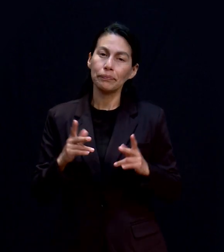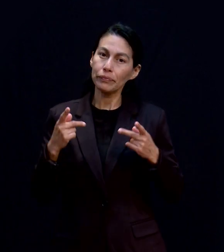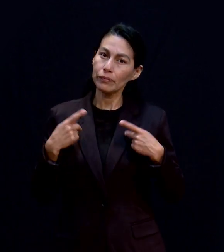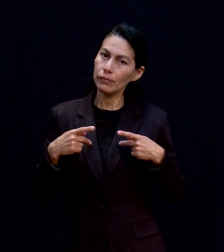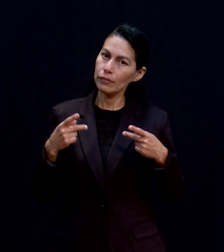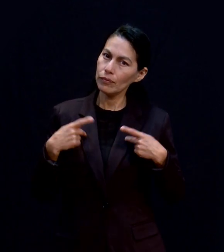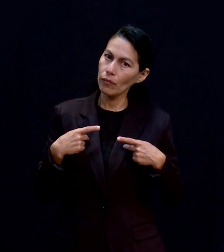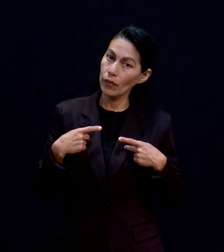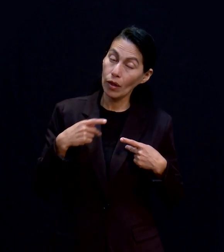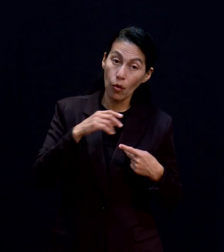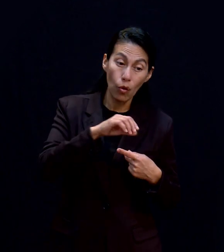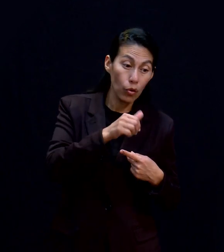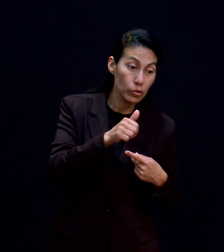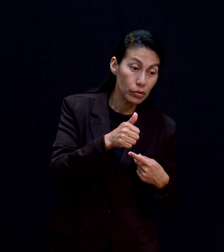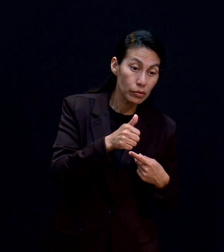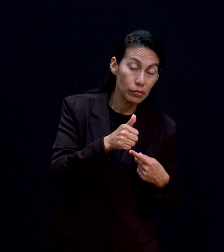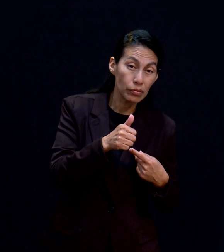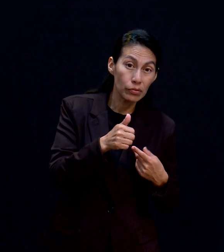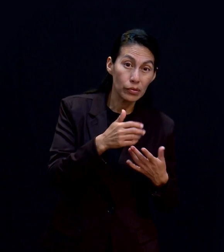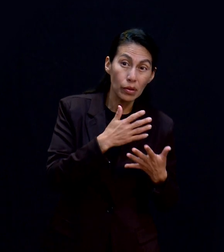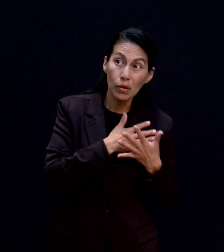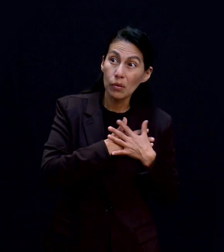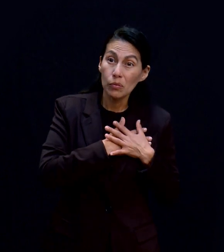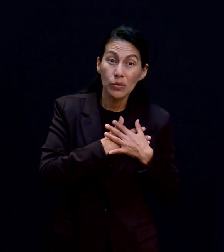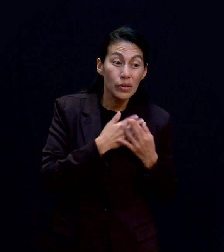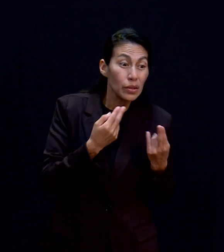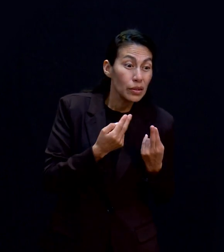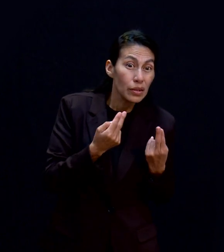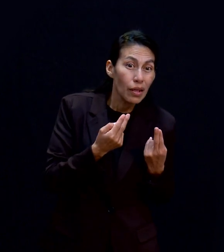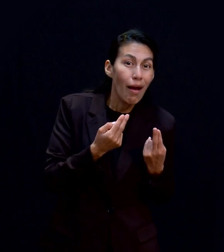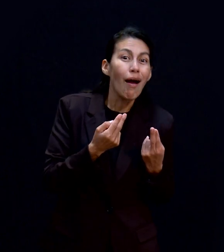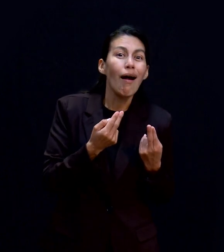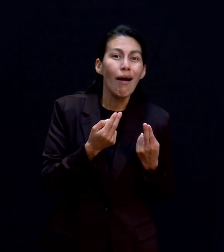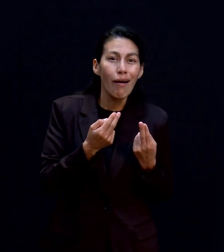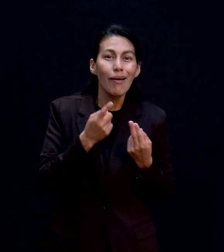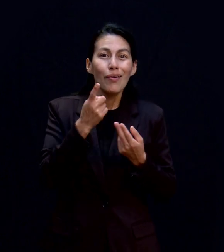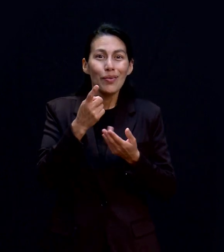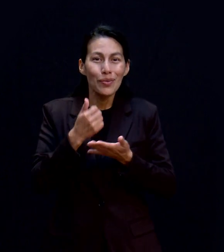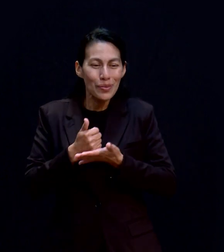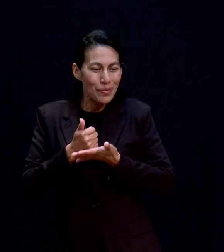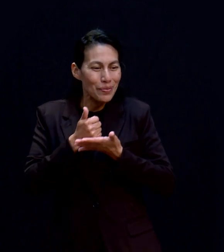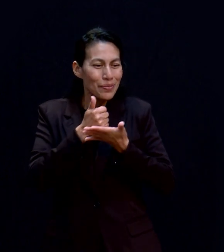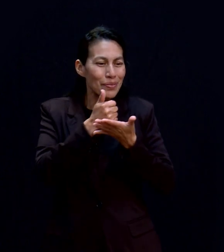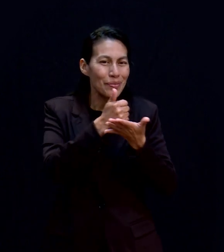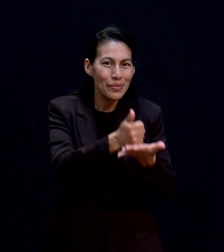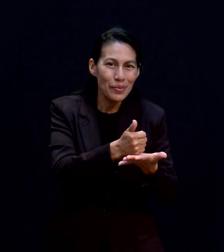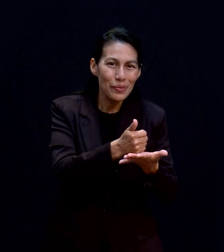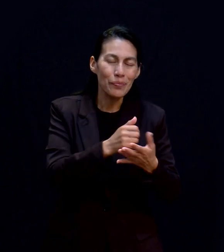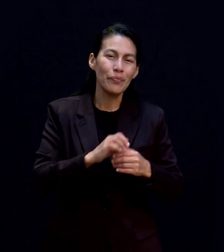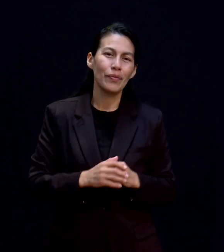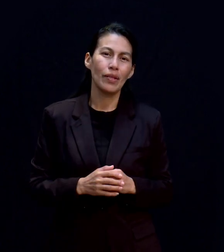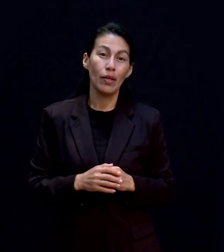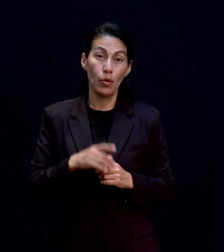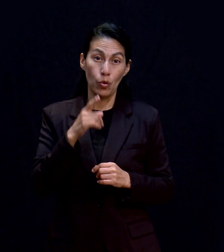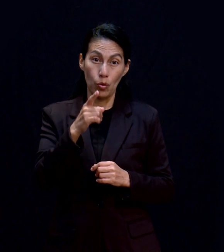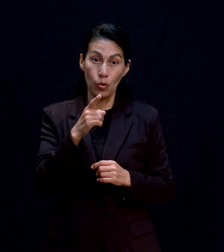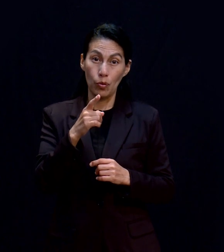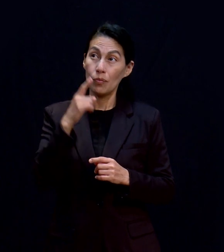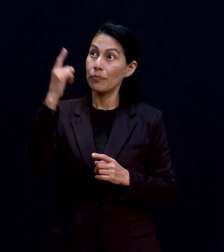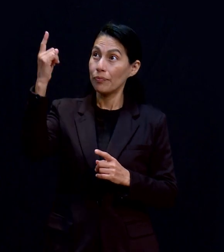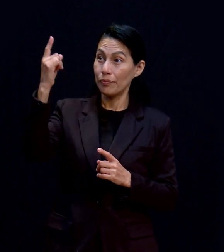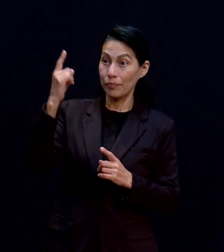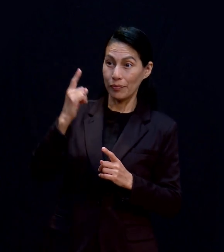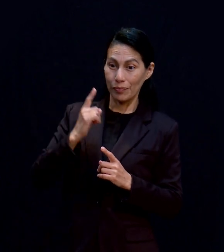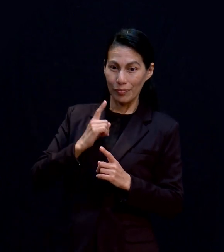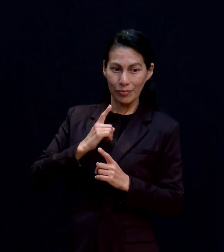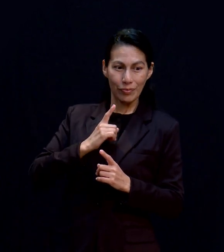compartas con aquellos que lo más lo necesiten es para que te conviertas en un canal de bendición en el